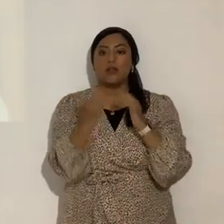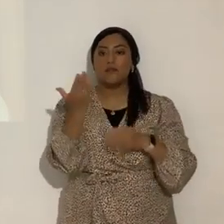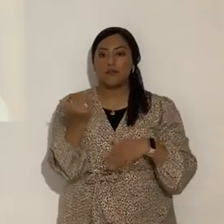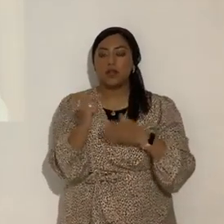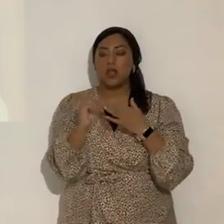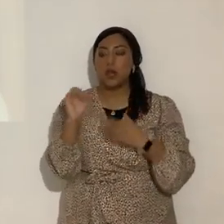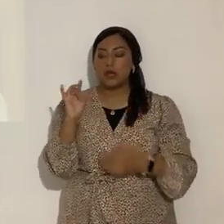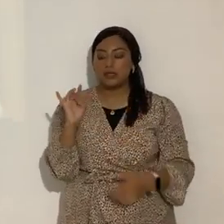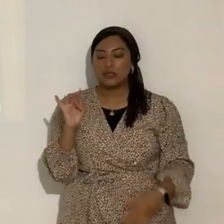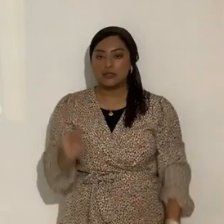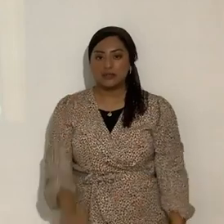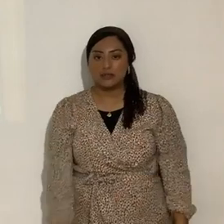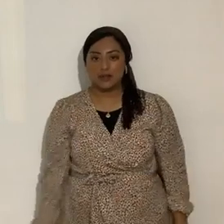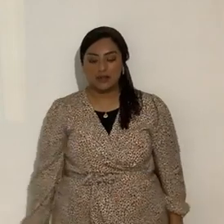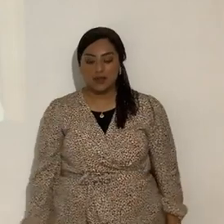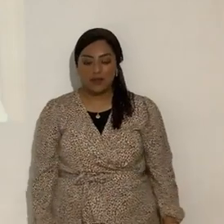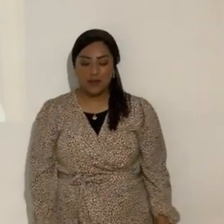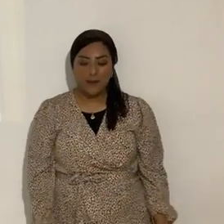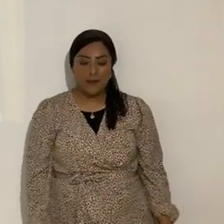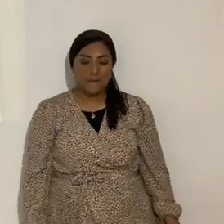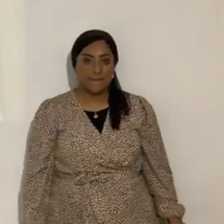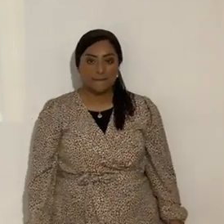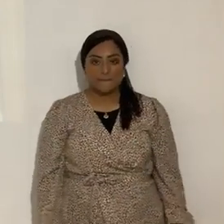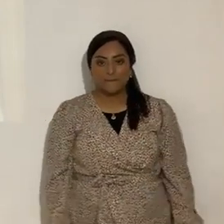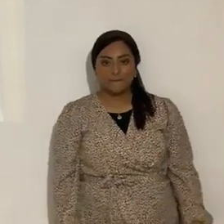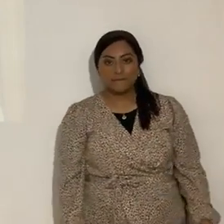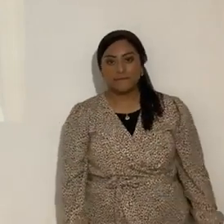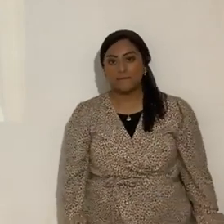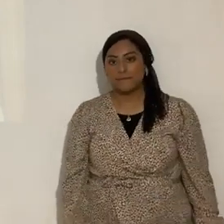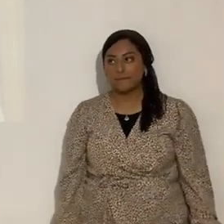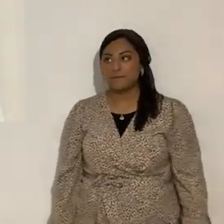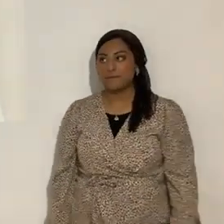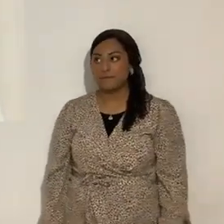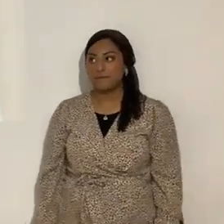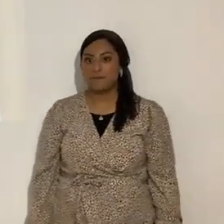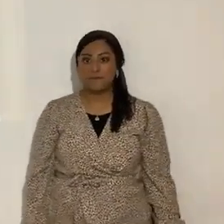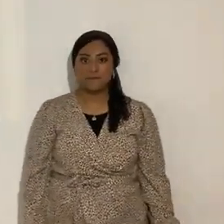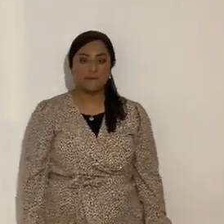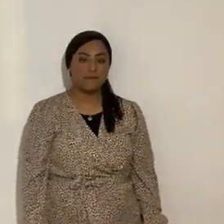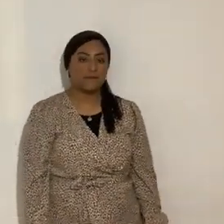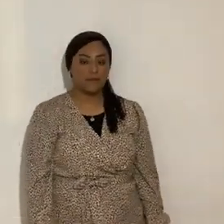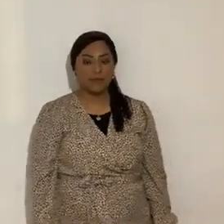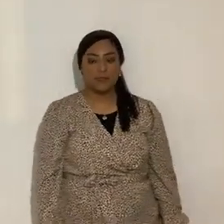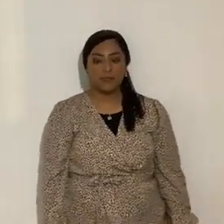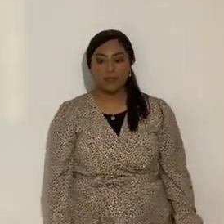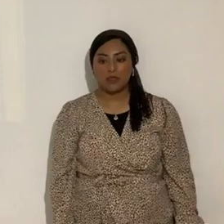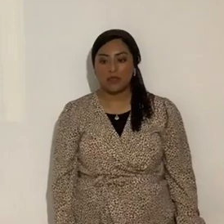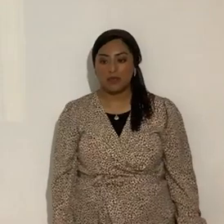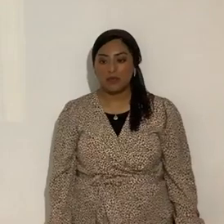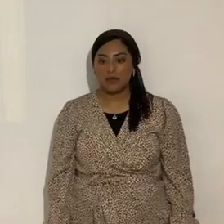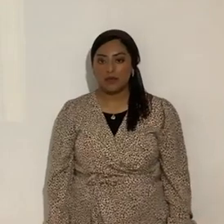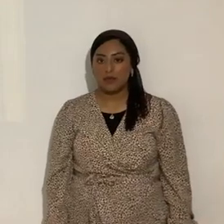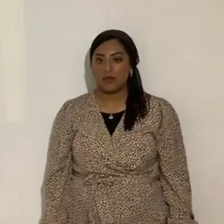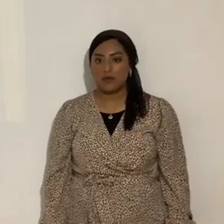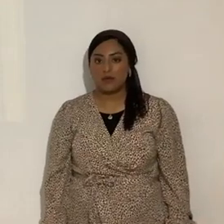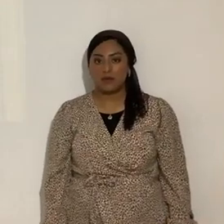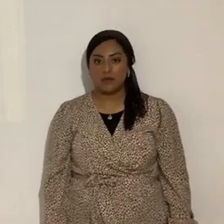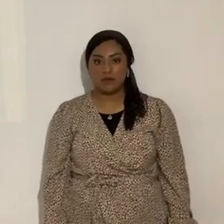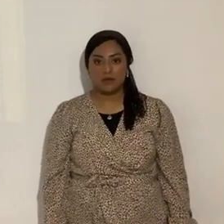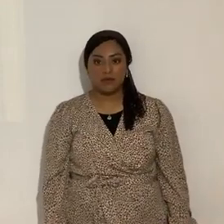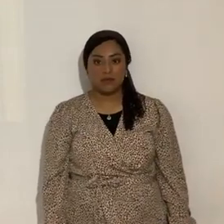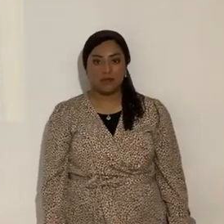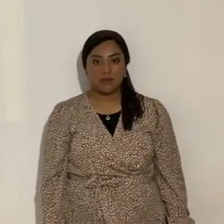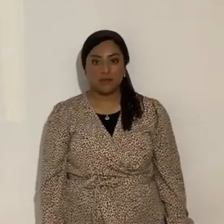15:8, ¿de acuerdo? Proverbios 15:8. Búsquenlo, yo los espero unos